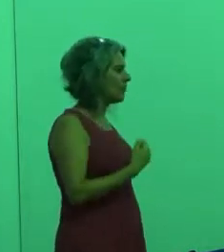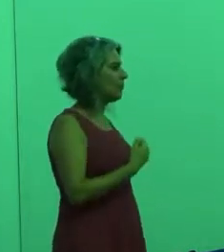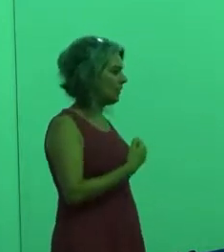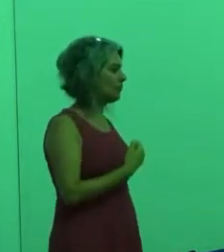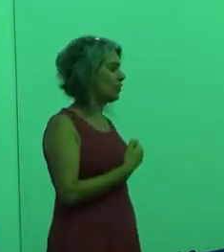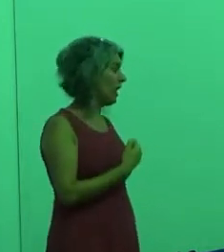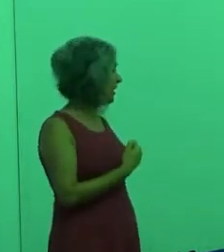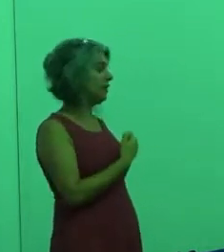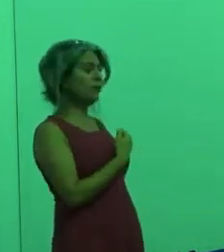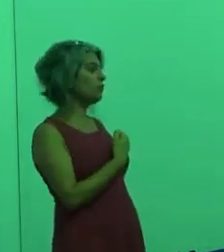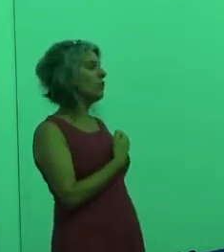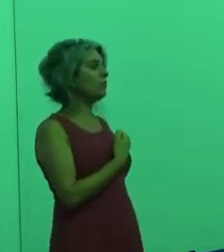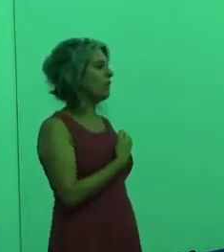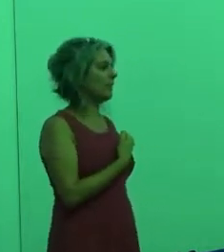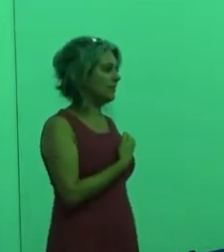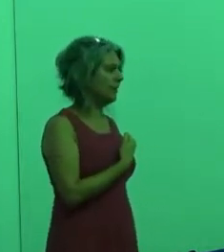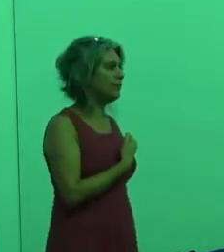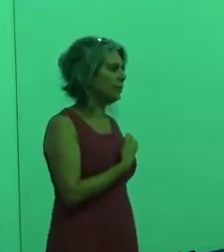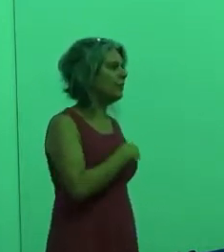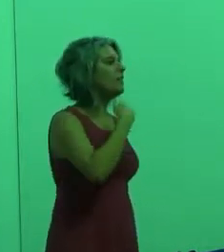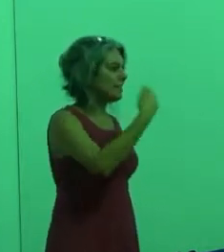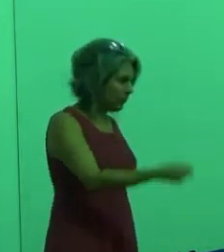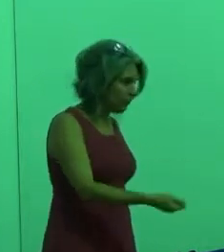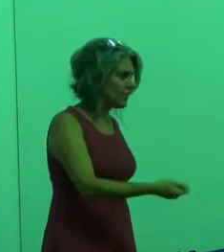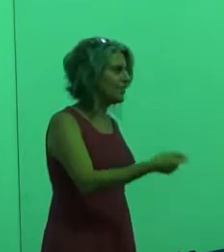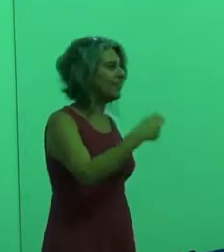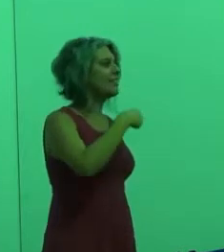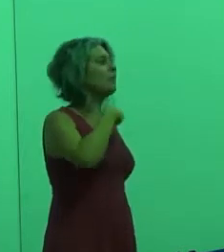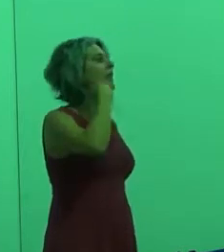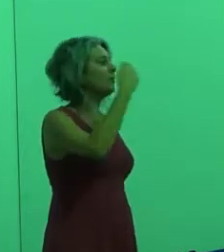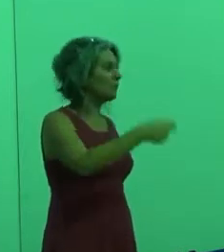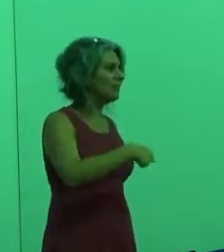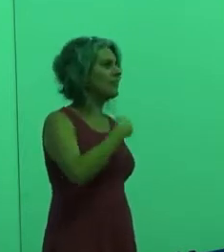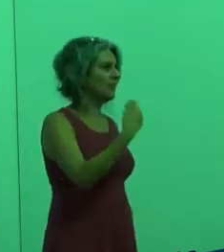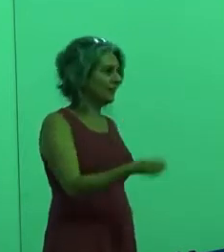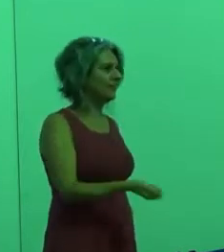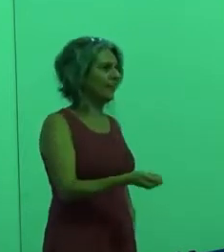com um livro de lá e que talvez nunca tivessem esse livro se não fosse esse lançamento, etc, etc.